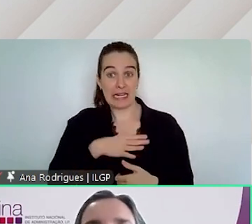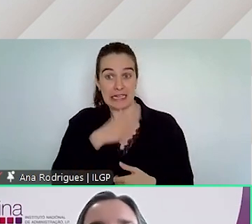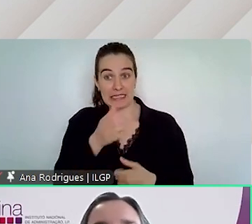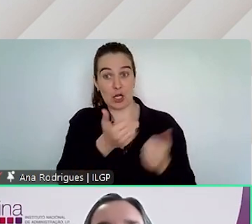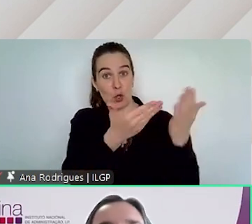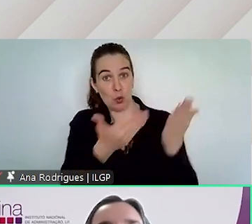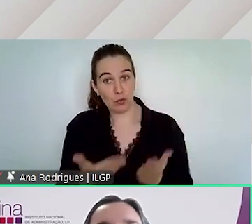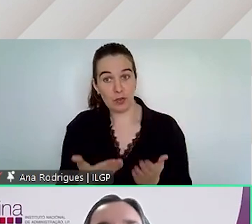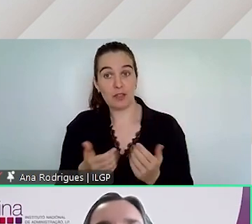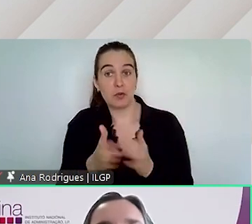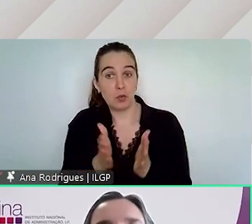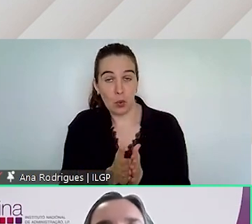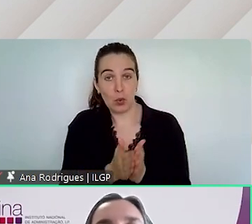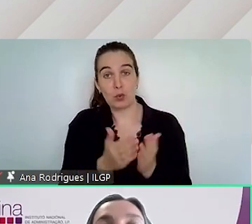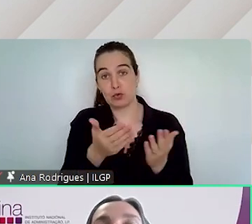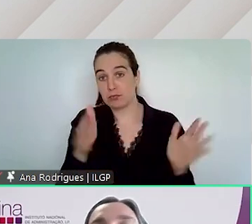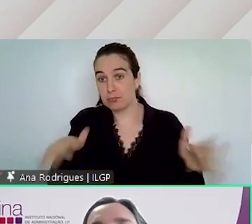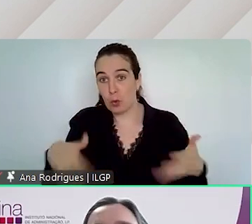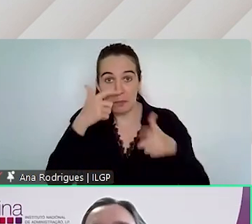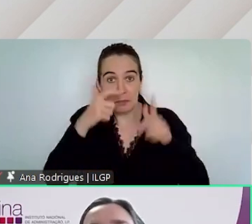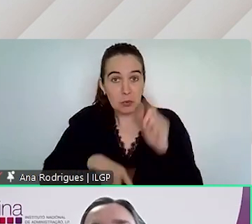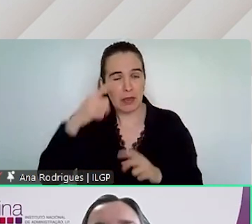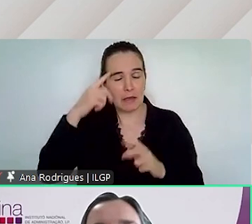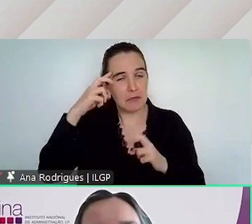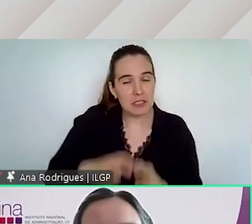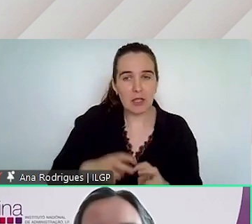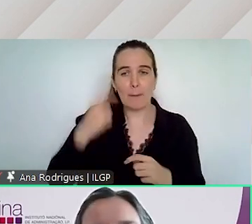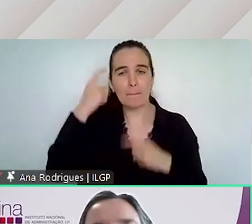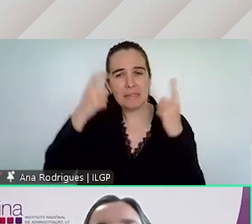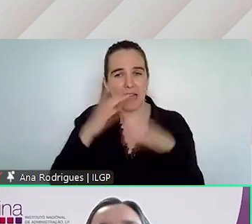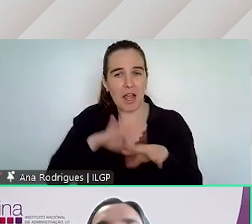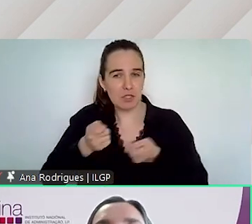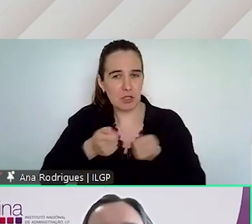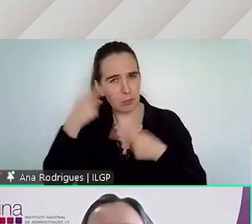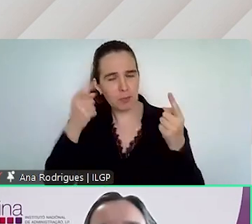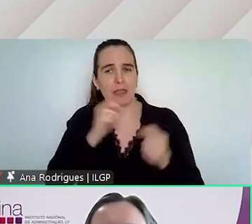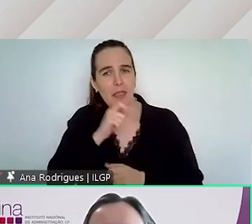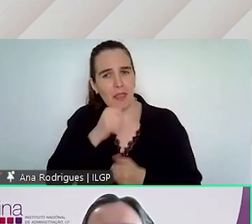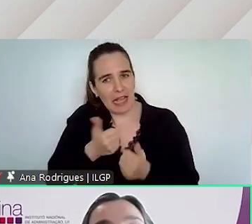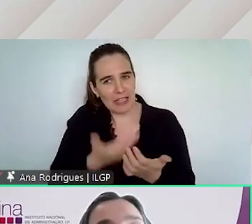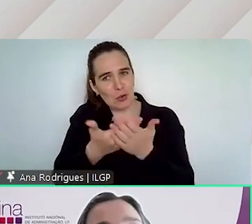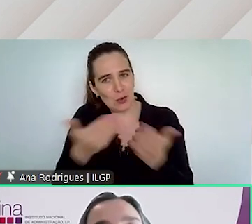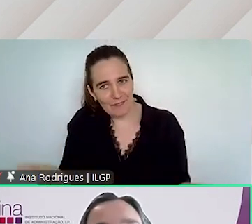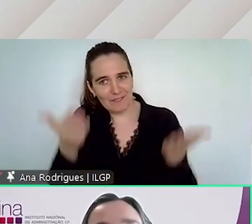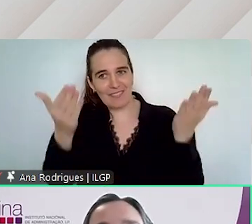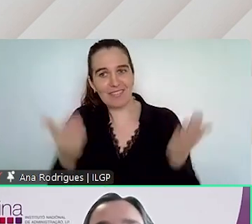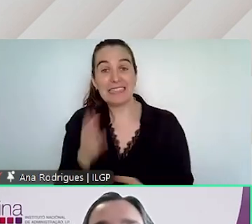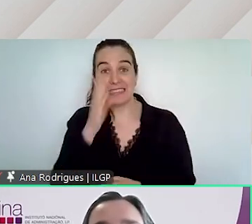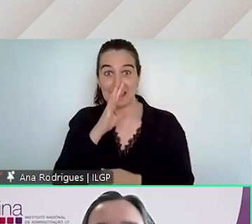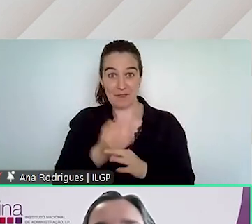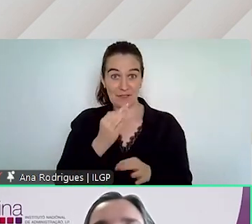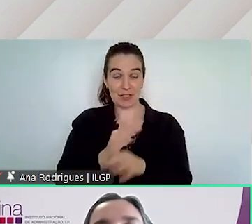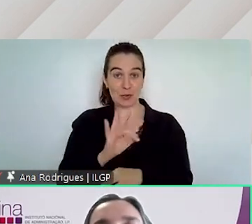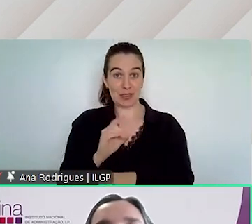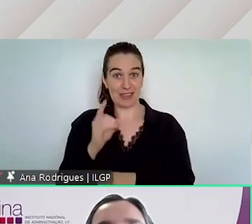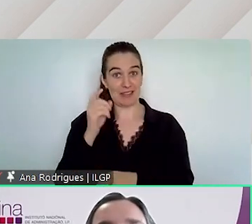todos os investigadores e investigadoras que estão a pensar na administração pública. Candidatem-se. Celebrar os 46 anos do